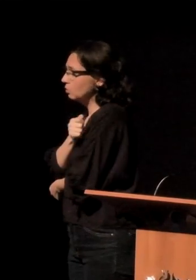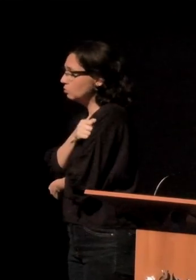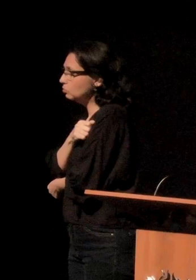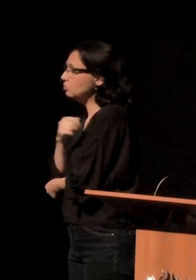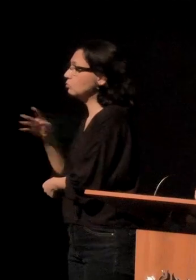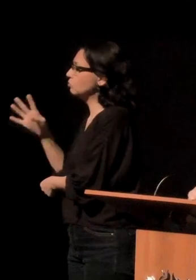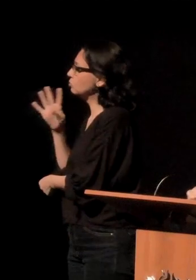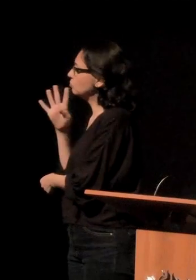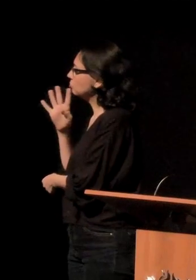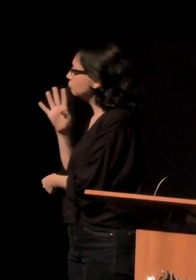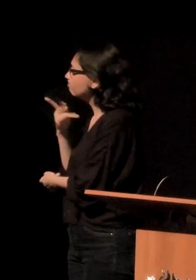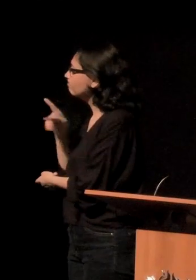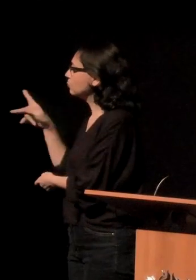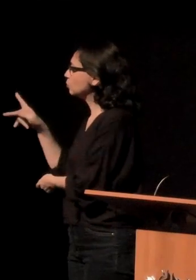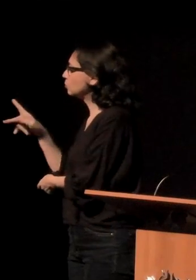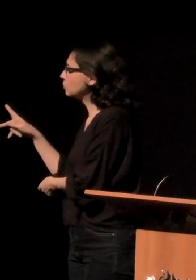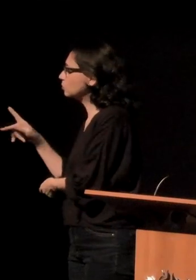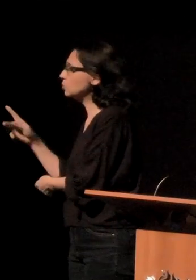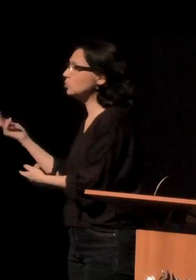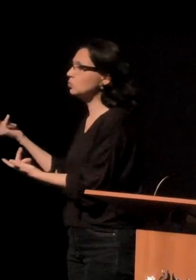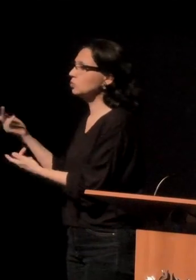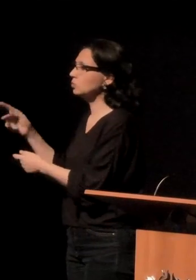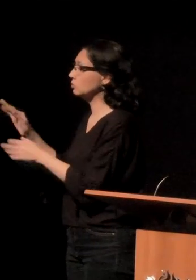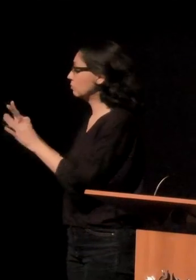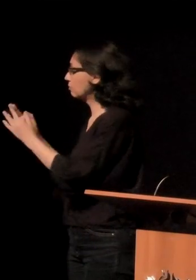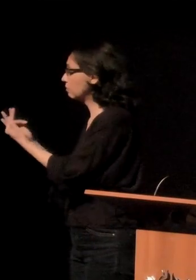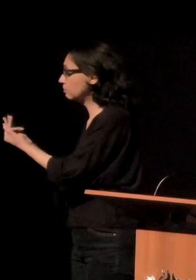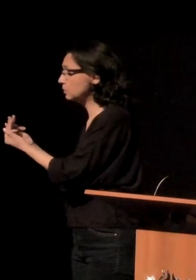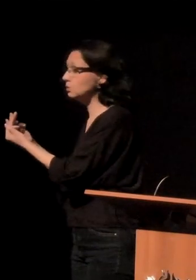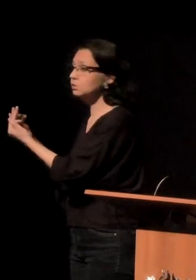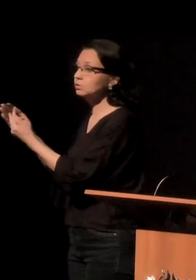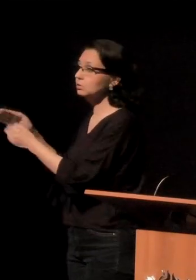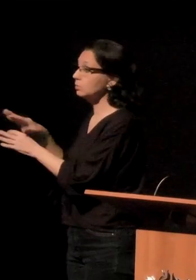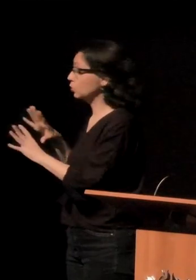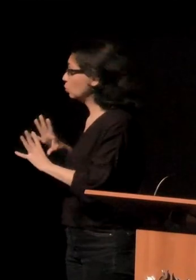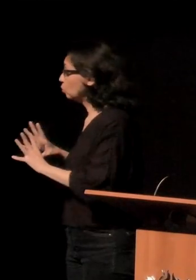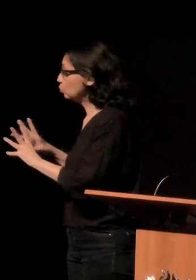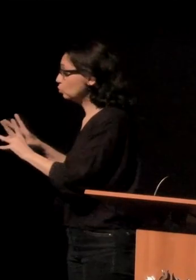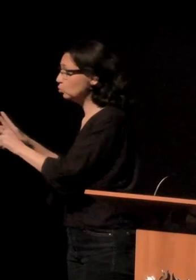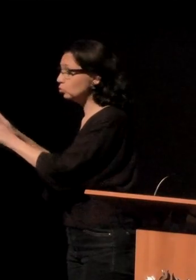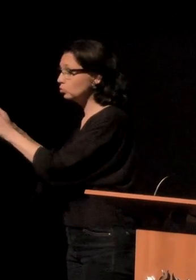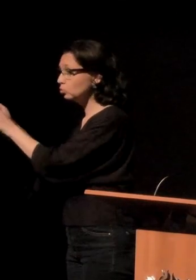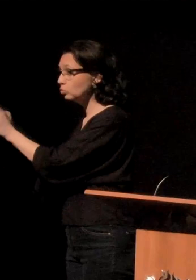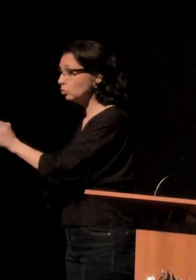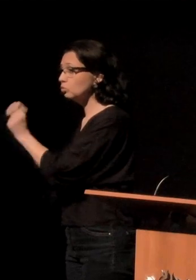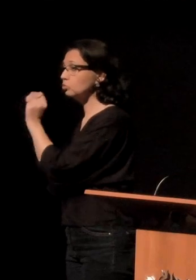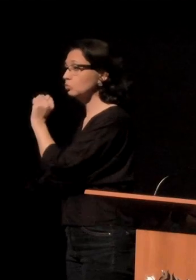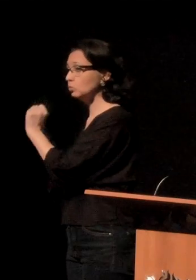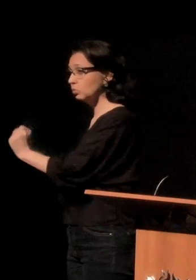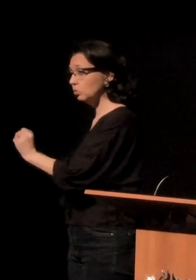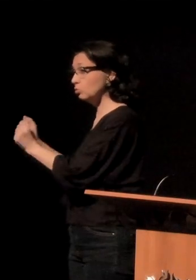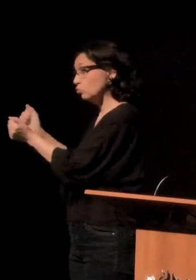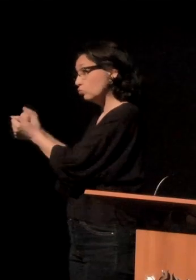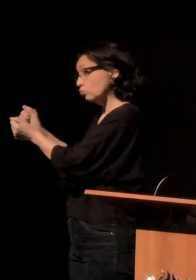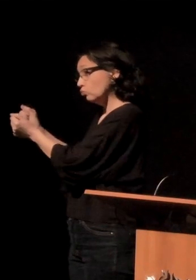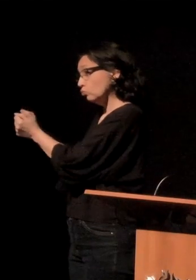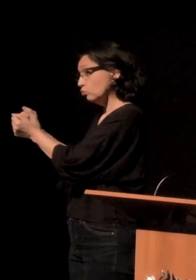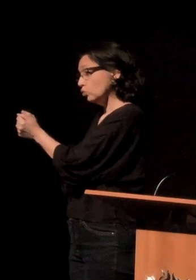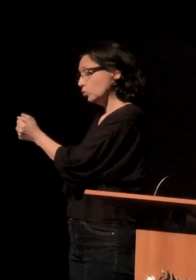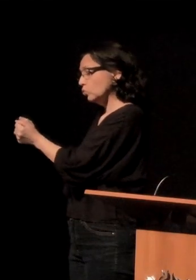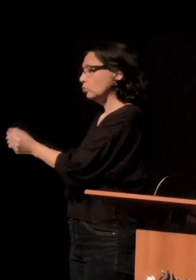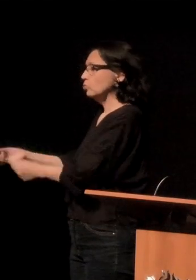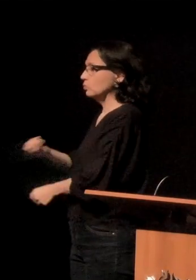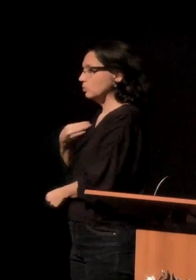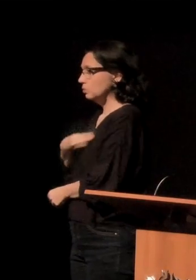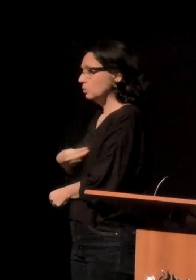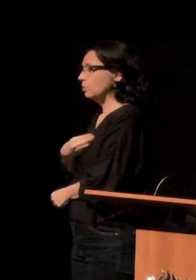professores os outros alunos os outros pais todo mundo entenda sobre esses processos e quem sabe